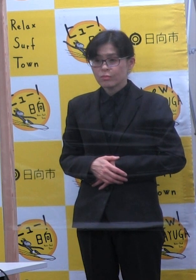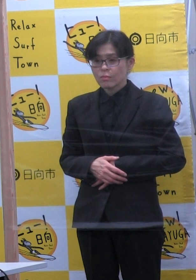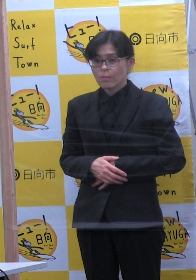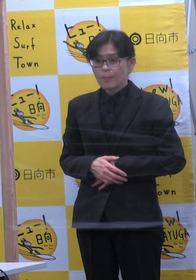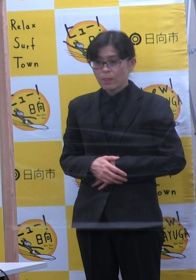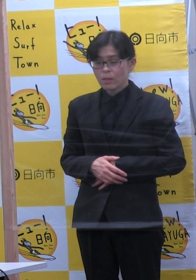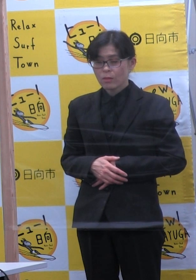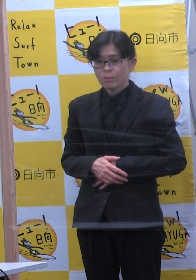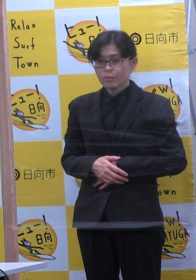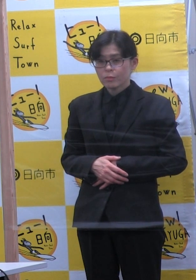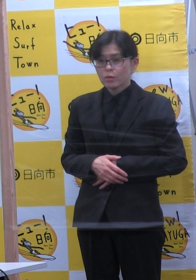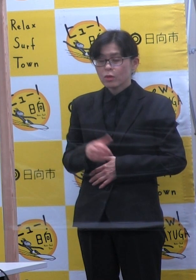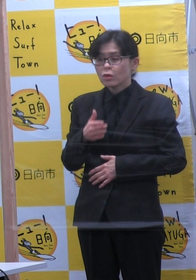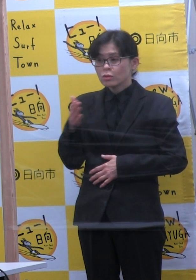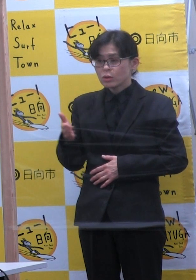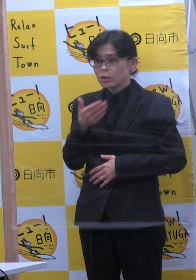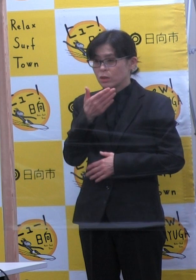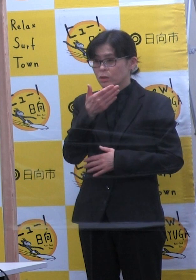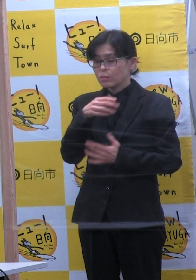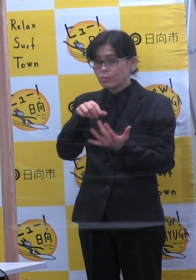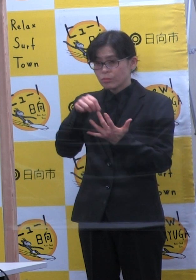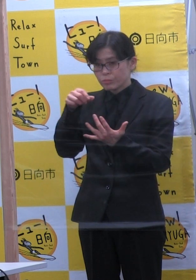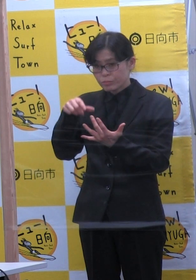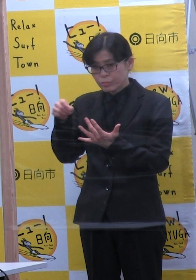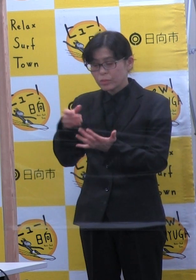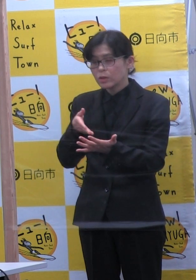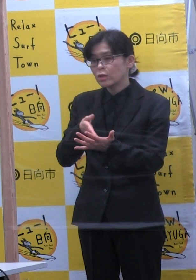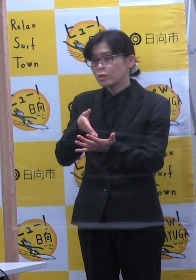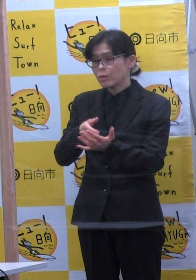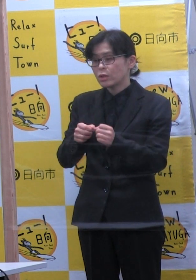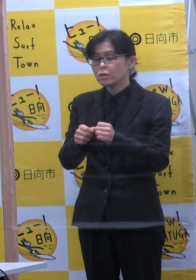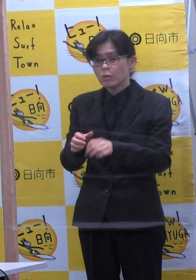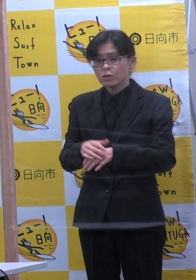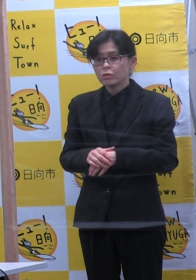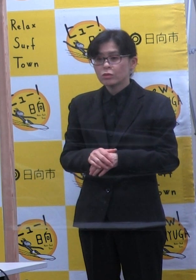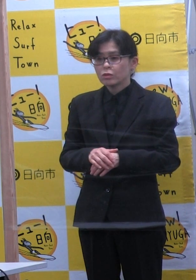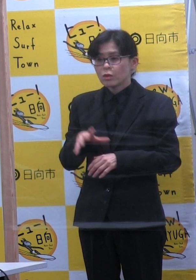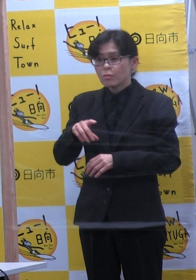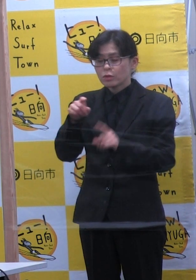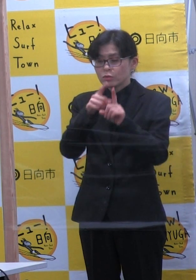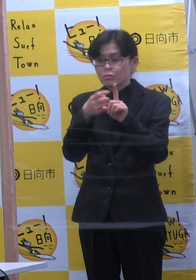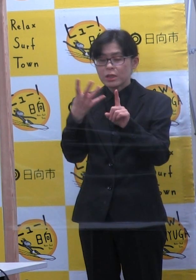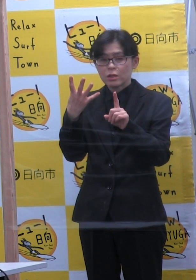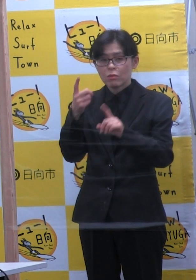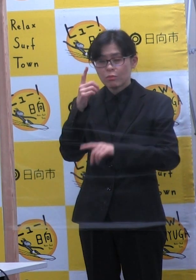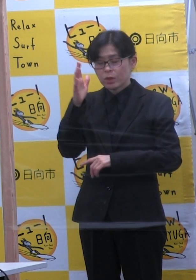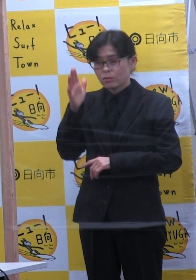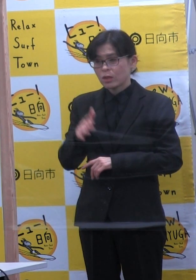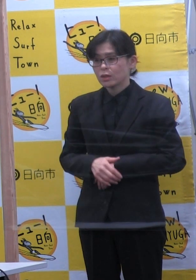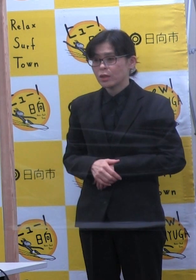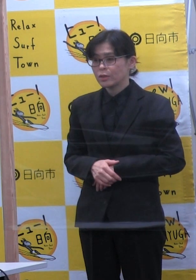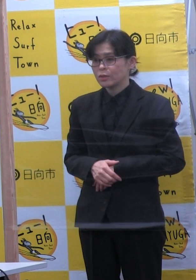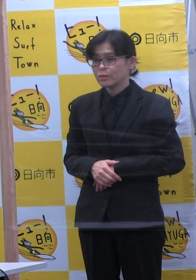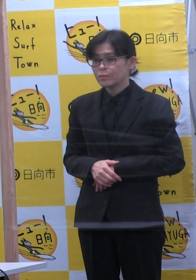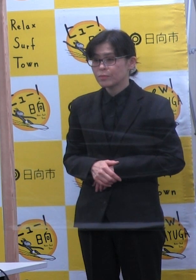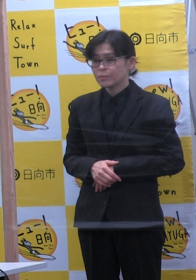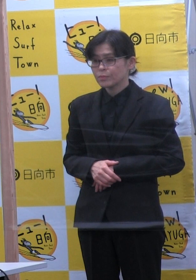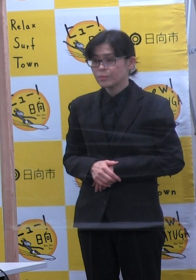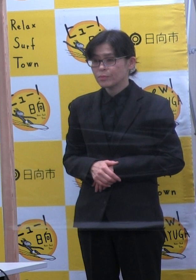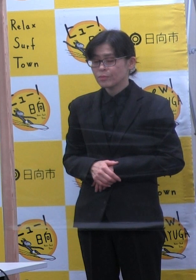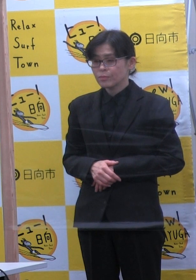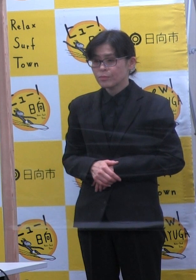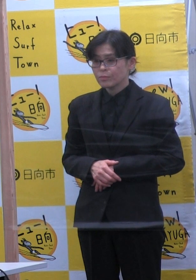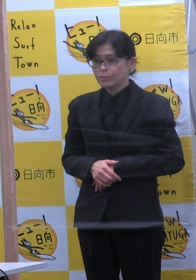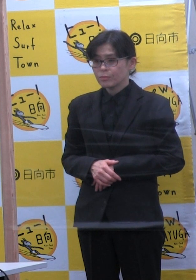次に主な事業について説明をします。まず4ページをご覧ください。